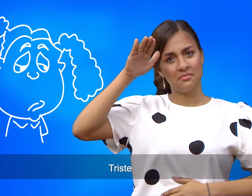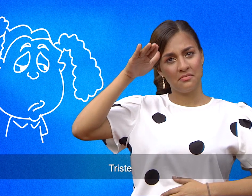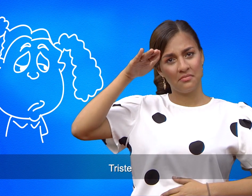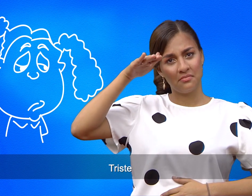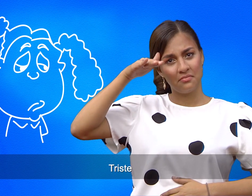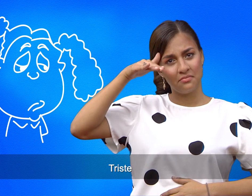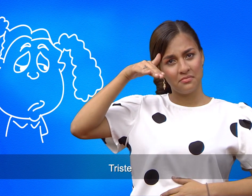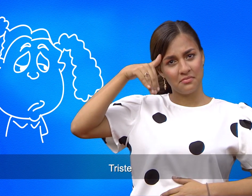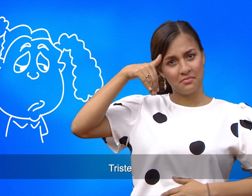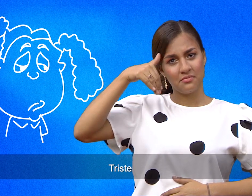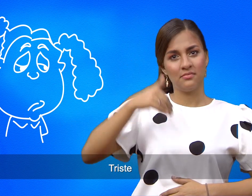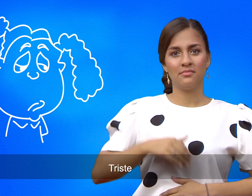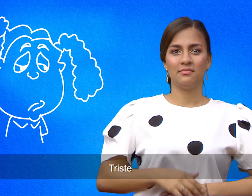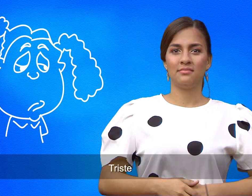Triste.